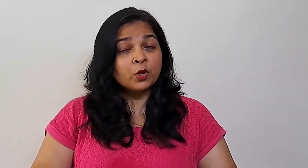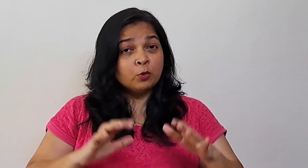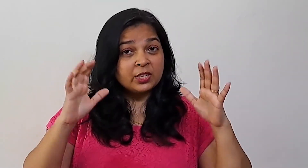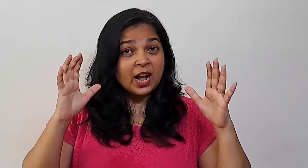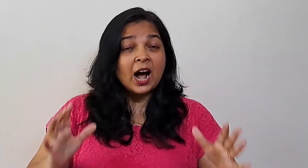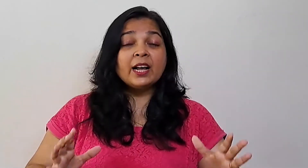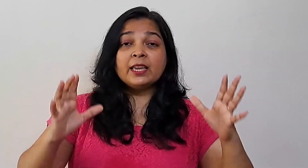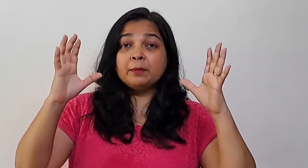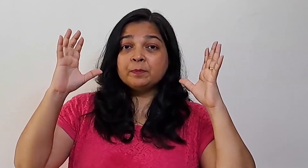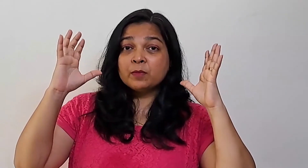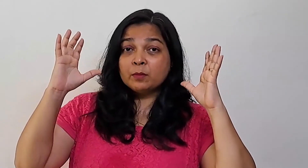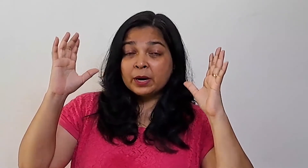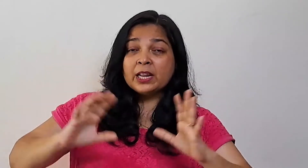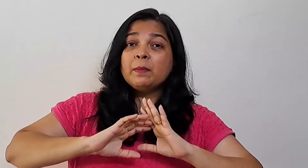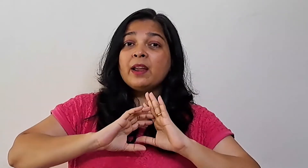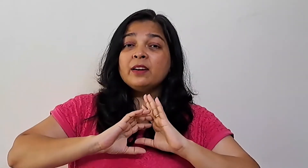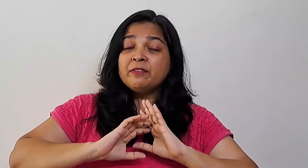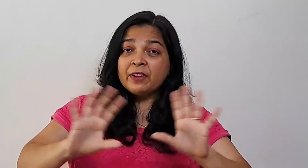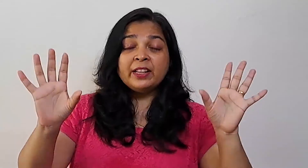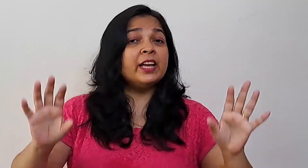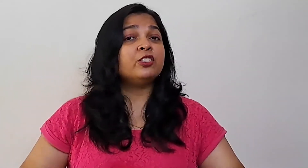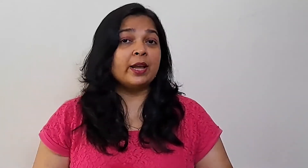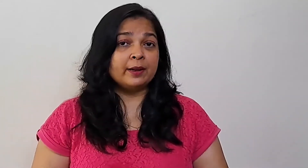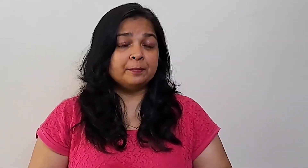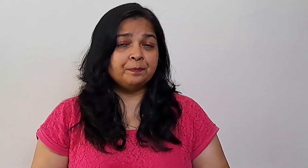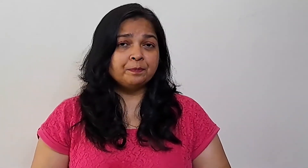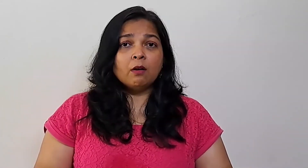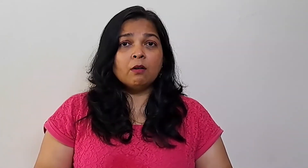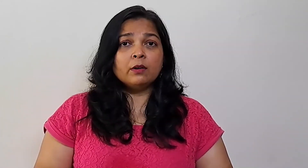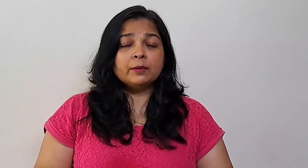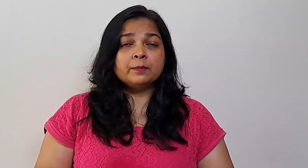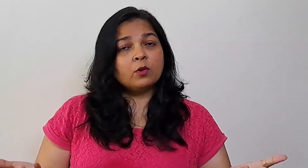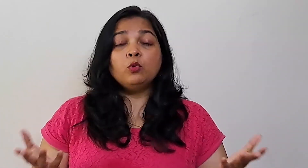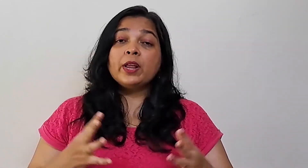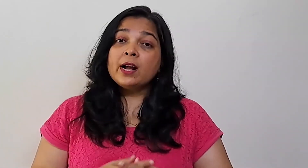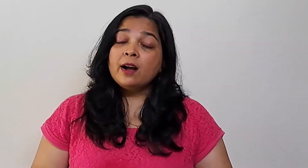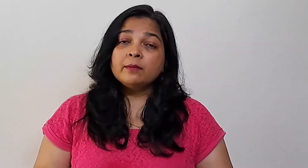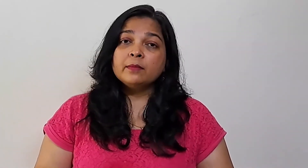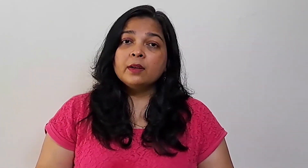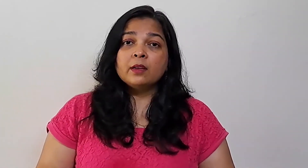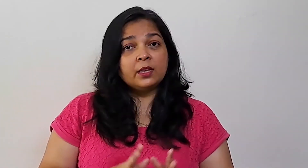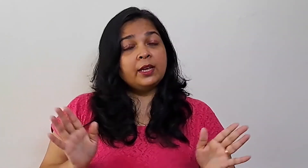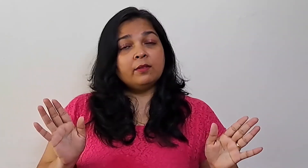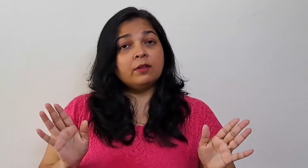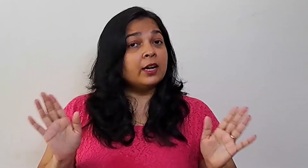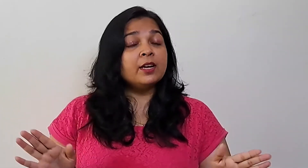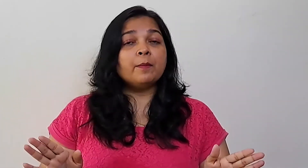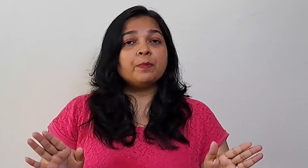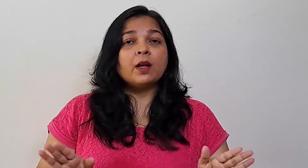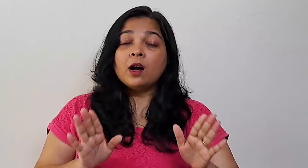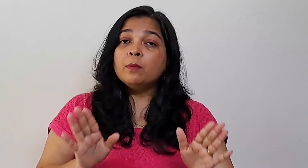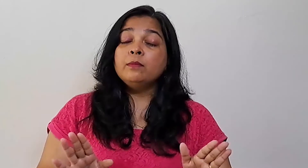ਜਾਵੇਗਾ, ਉਹਨੂੰ ਅੱਗ ਦੀ ਭੱਟੀ ਵਿੱਚ ਸੁੱਟ ਦਿੱਤਾ ਜਾਵੇਗਾ। ਤੇ ਉਹਨਾਂ ਨੇ ਕਿਹਾ ਉਹ